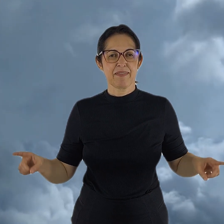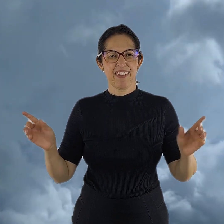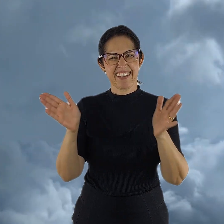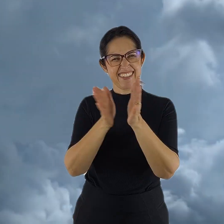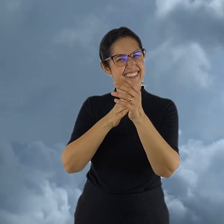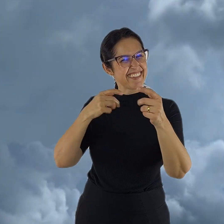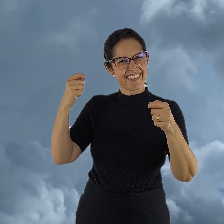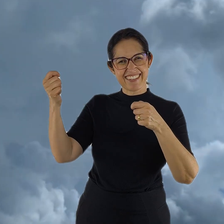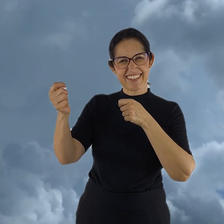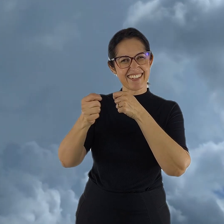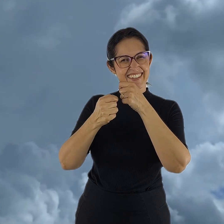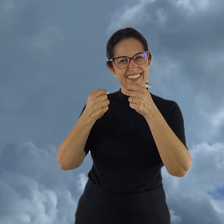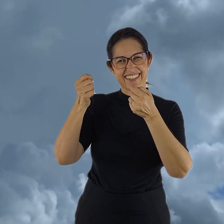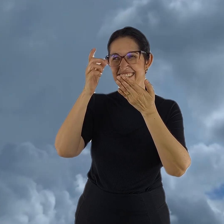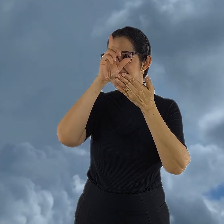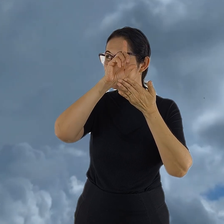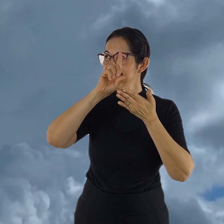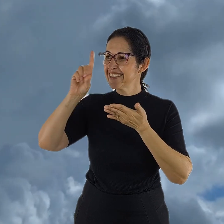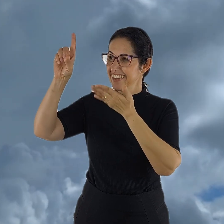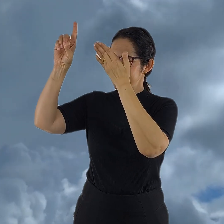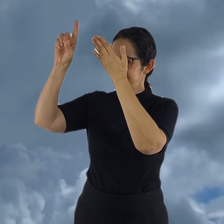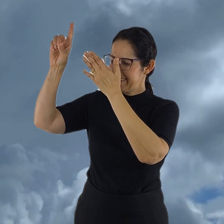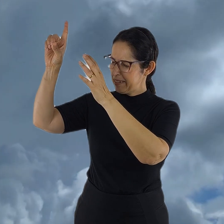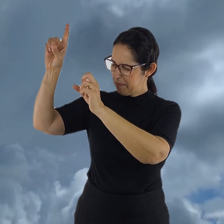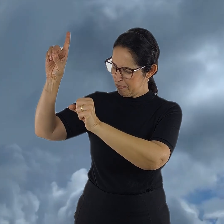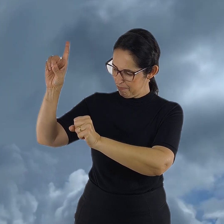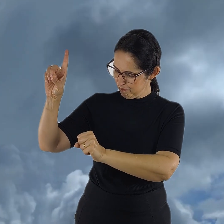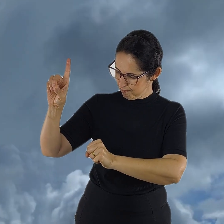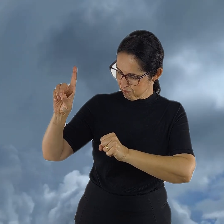teu nome, Senhor. Glorificado seja teu nome.